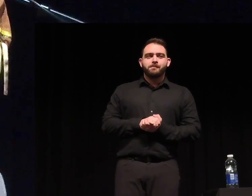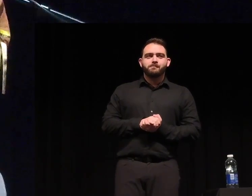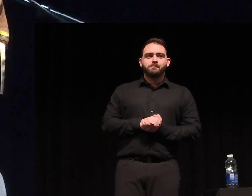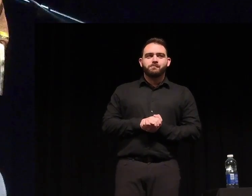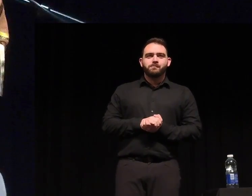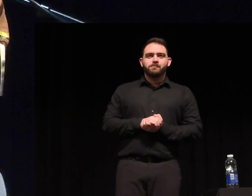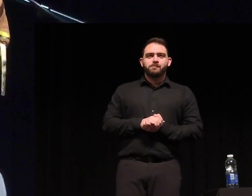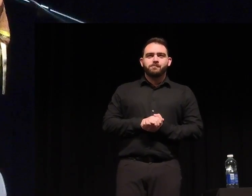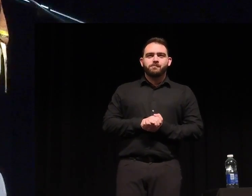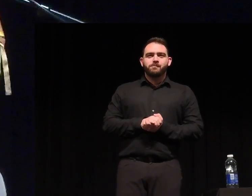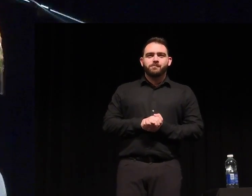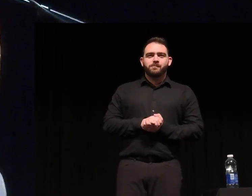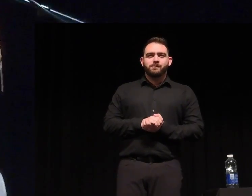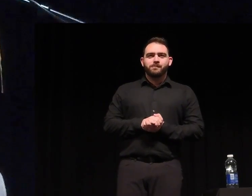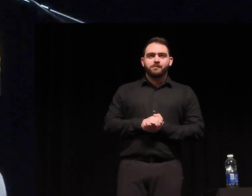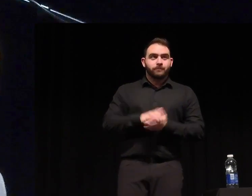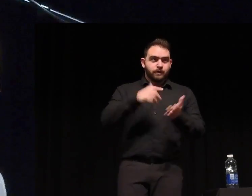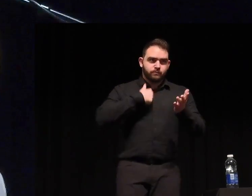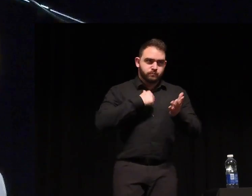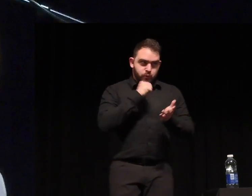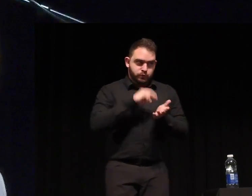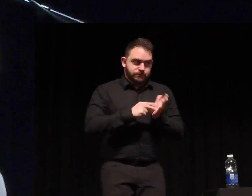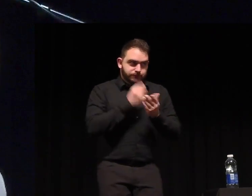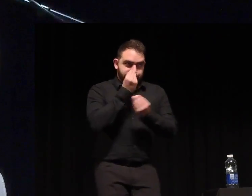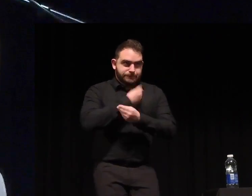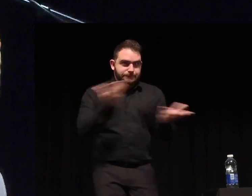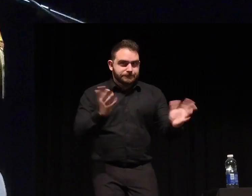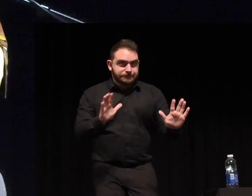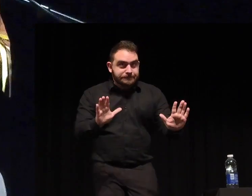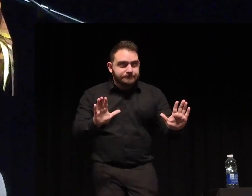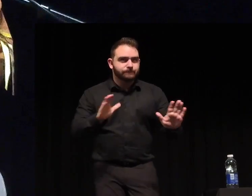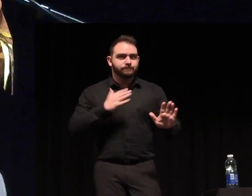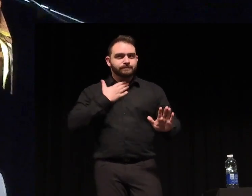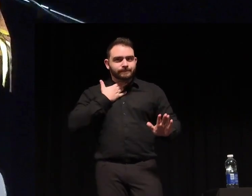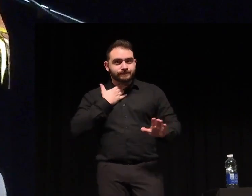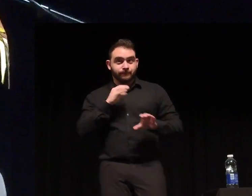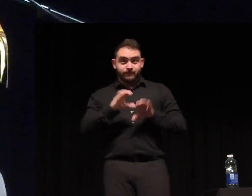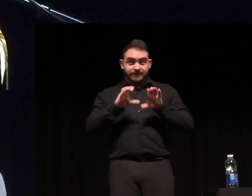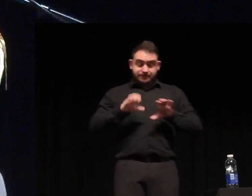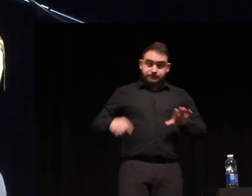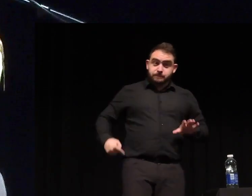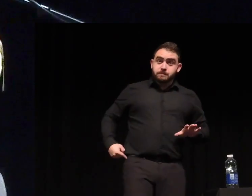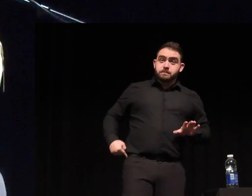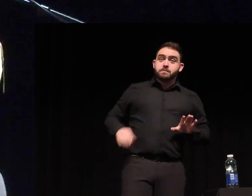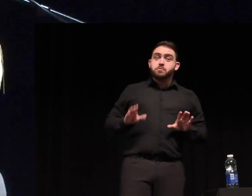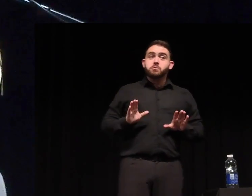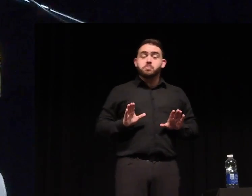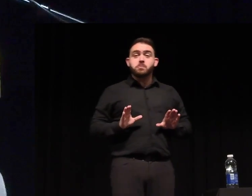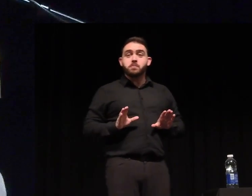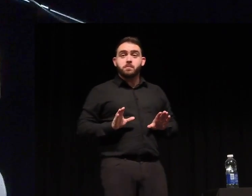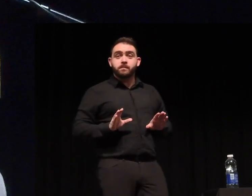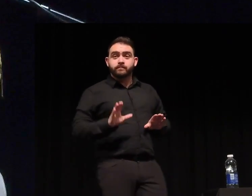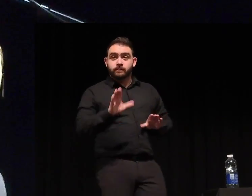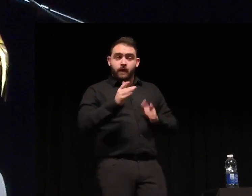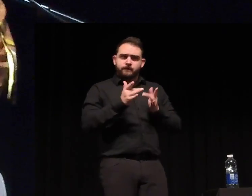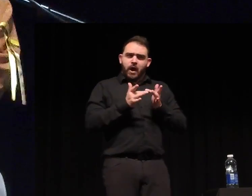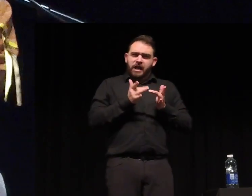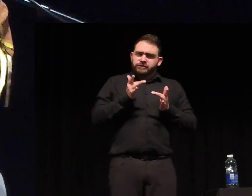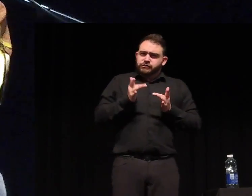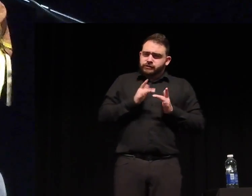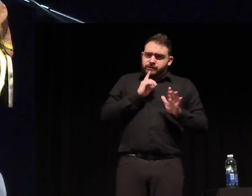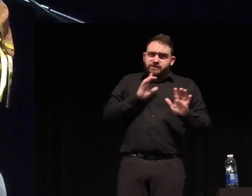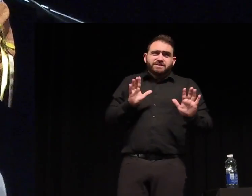Es-tu censuré? Mon petit derrière. Il est très délicat. Et